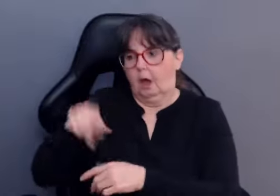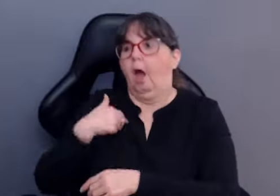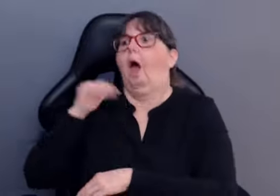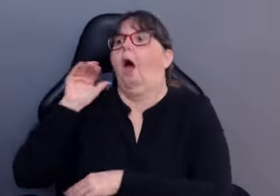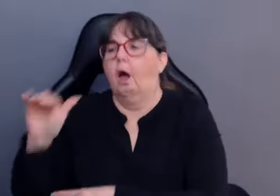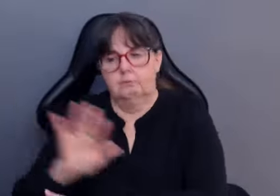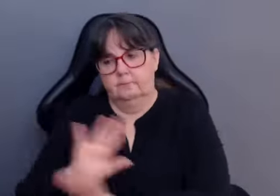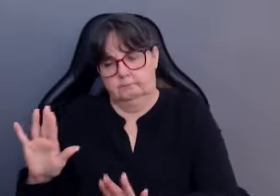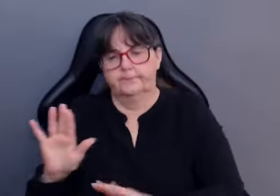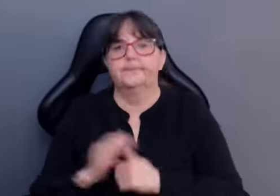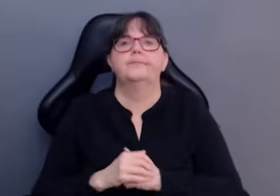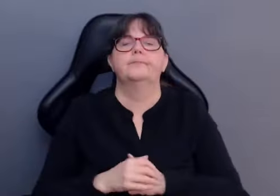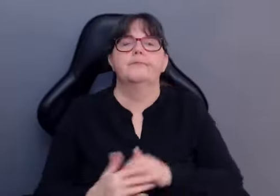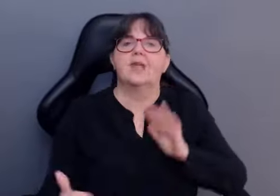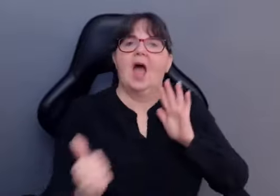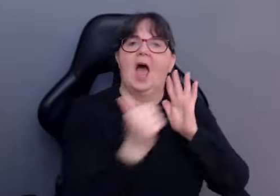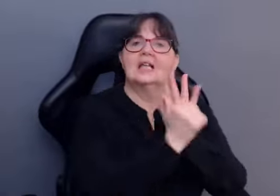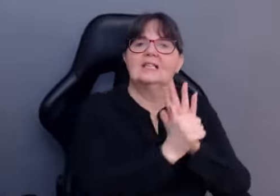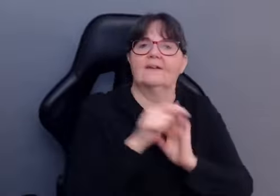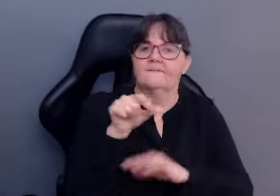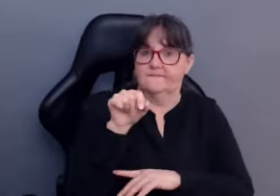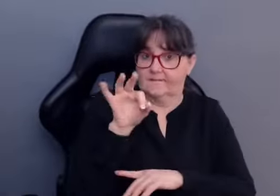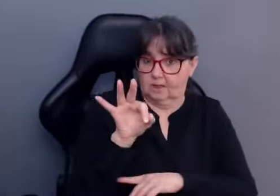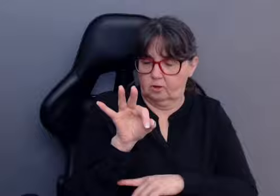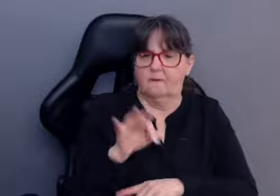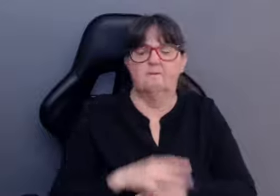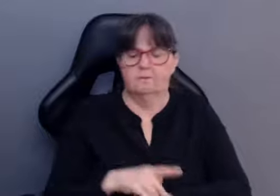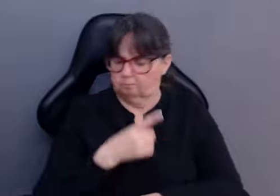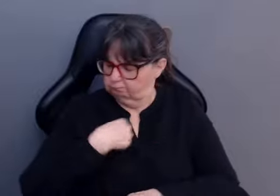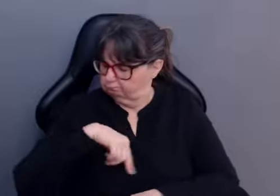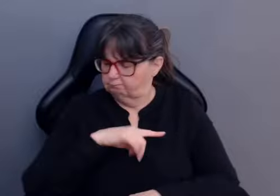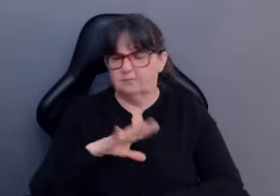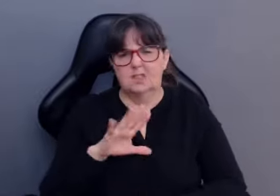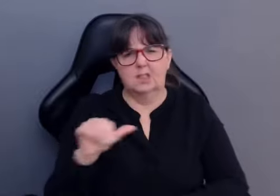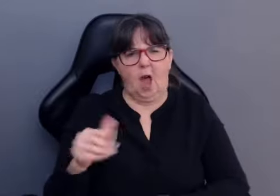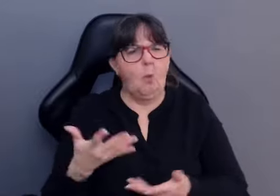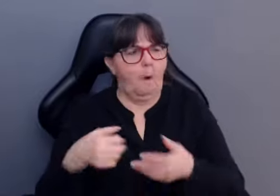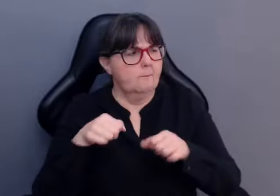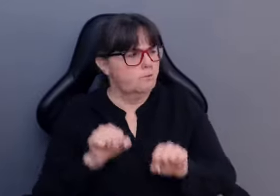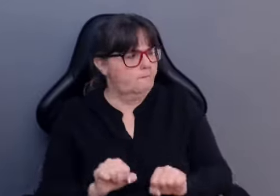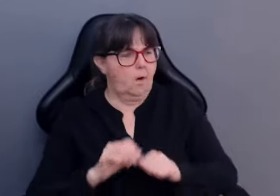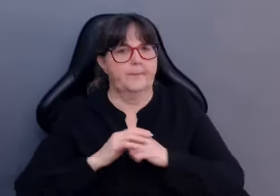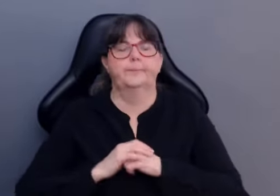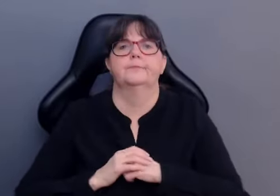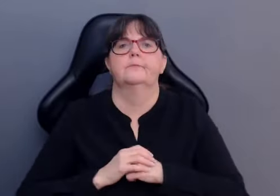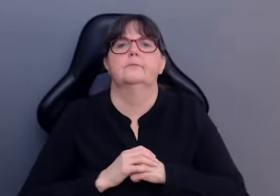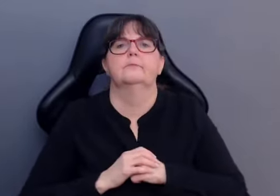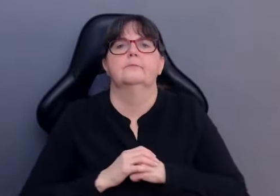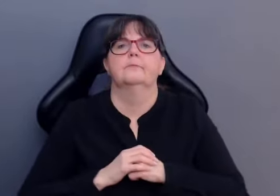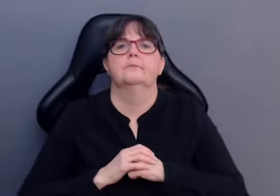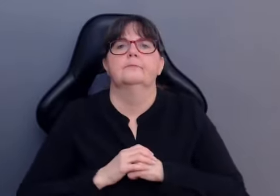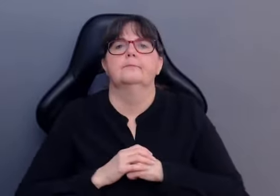Article 29. Pouvoir du conseil d'administration. Le